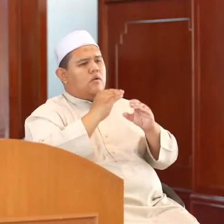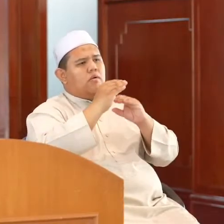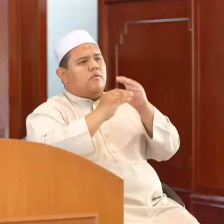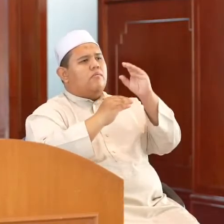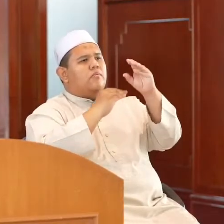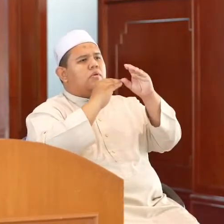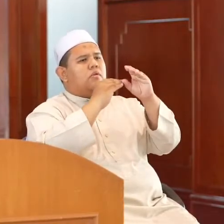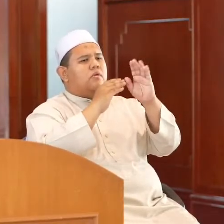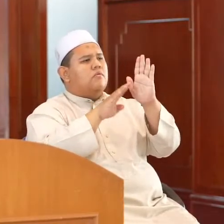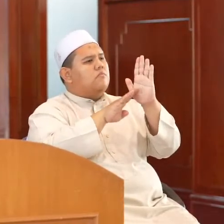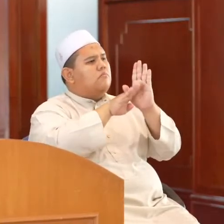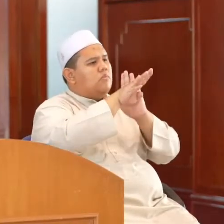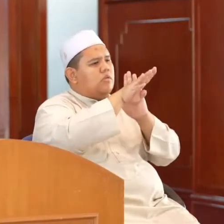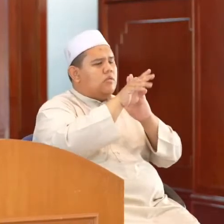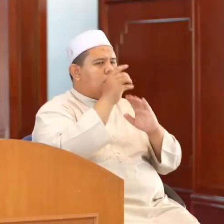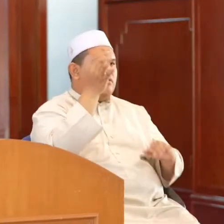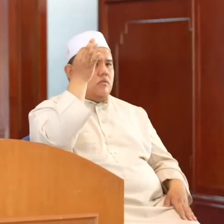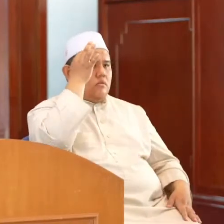baru.